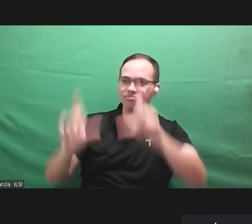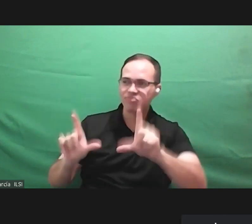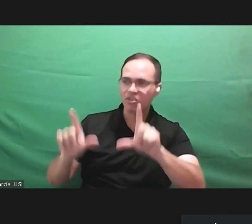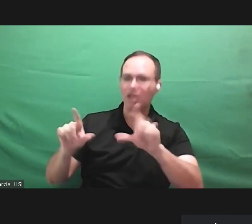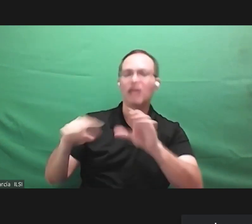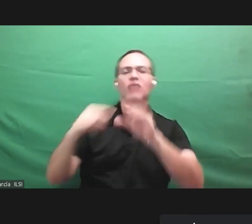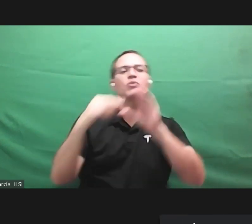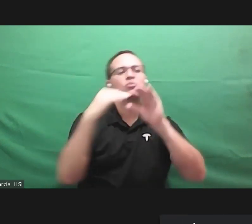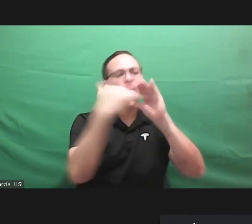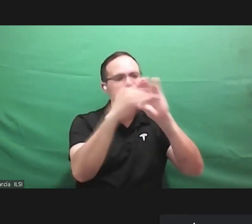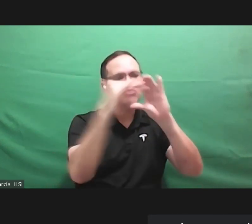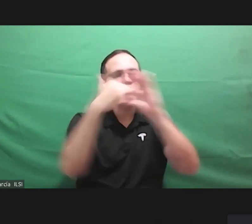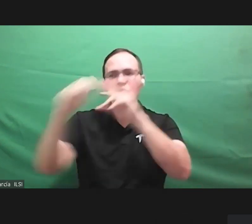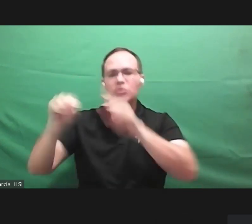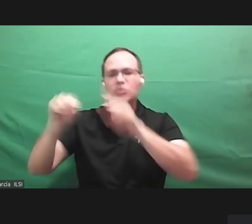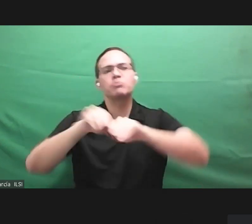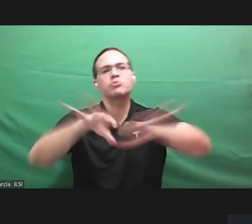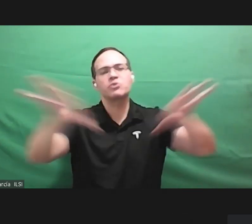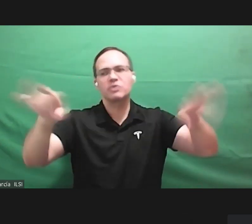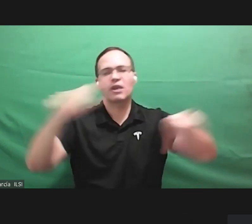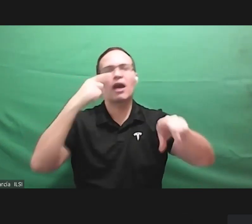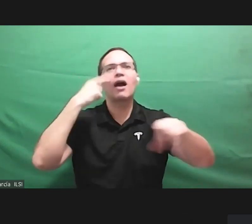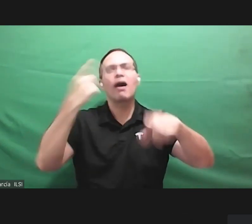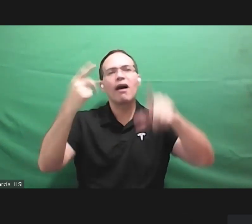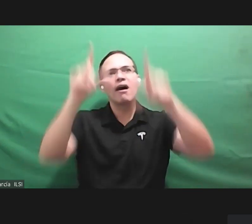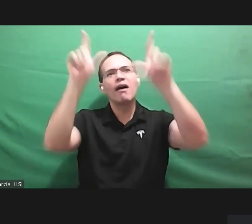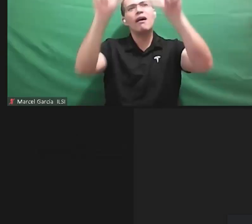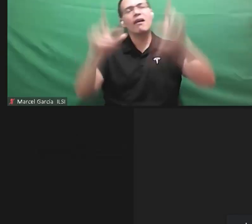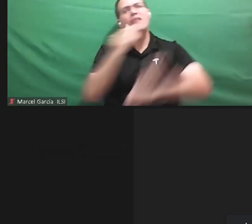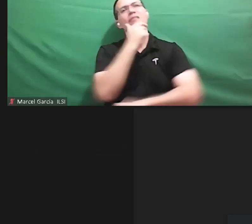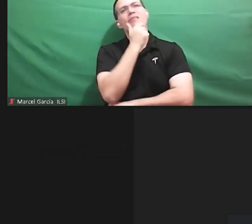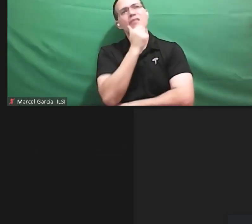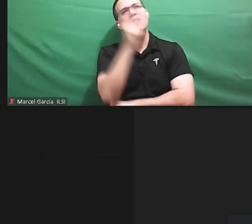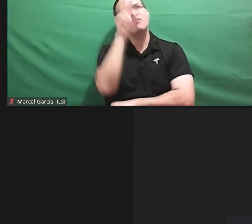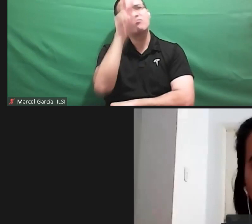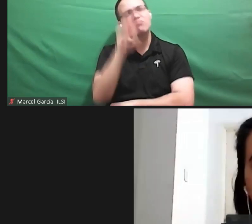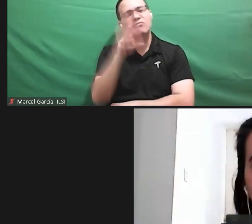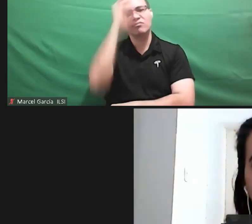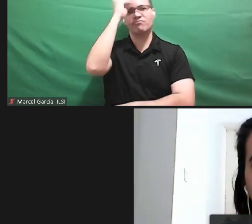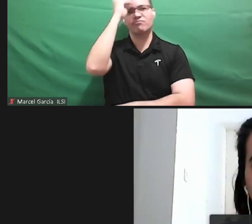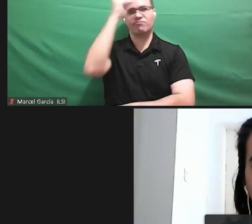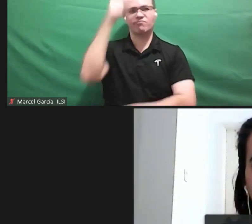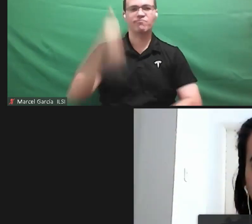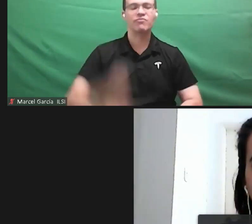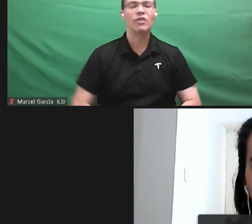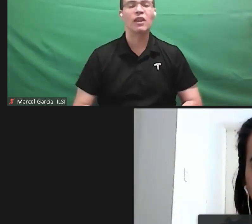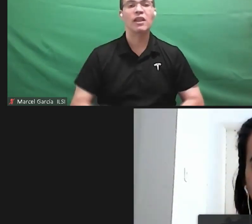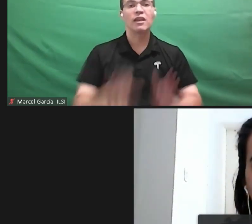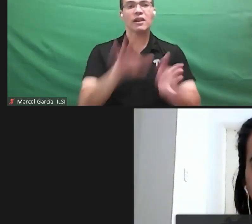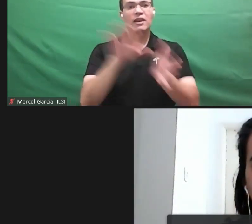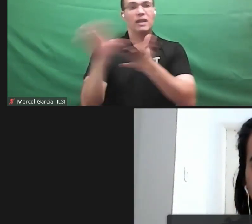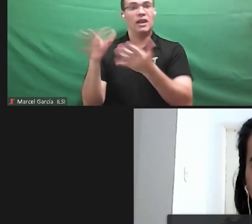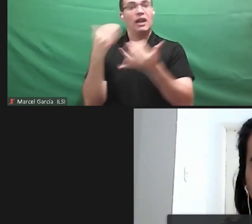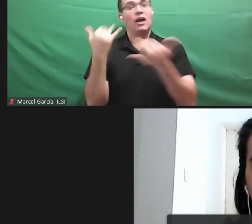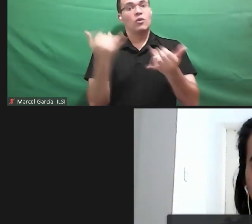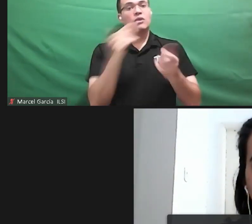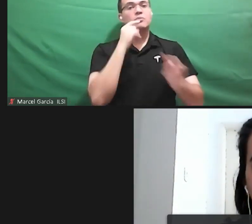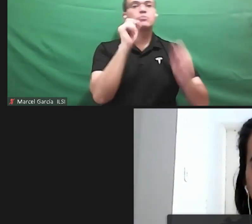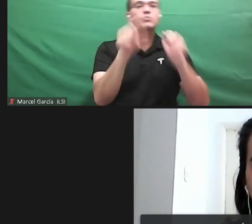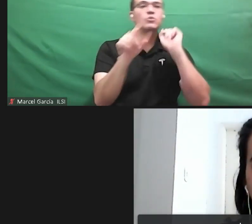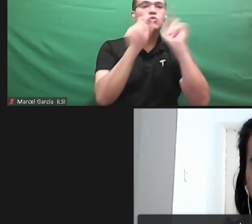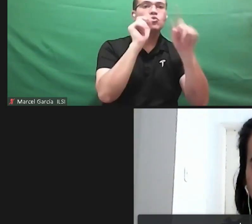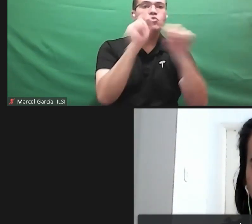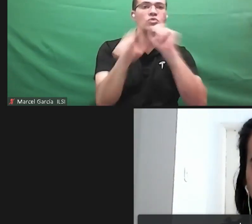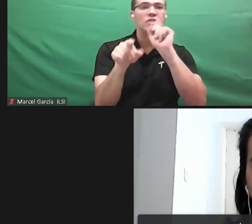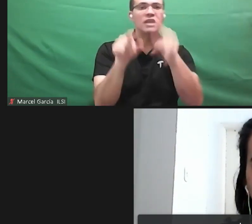webinario. Gracias. Bueno, vamos ahora a pasar a la sección de preguntas. Me dice Mario que